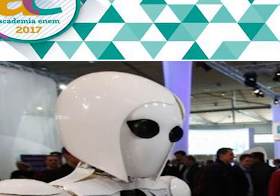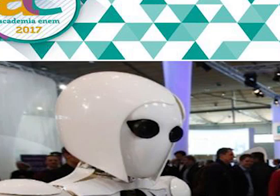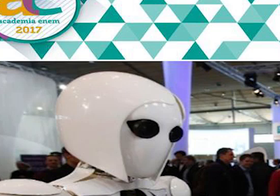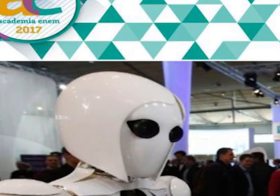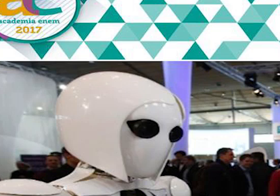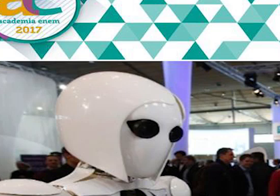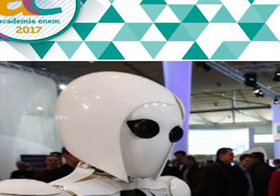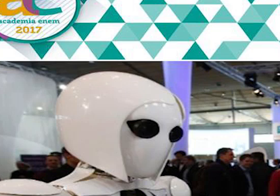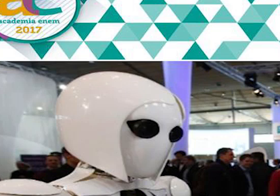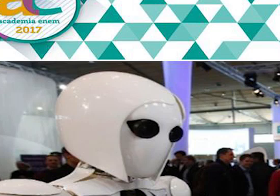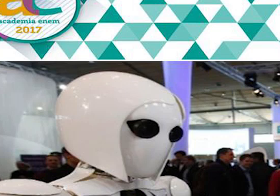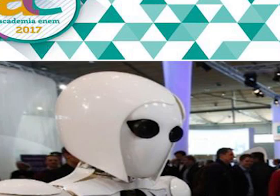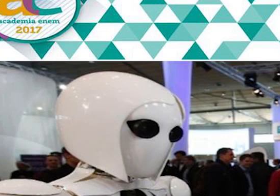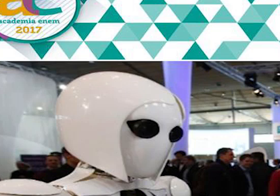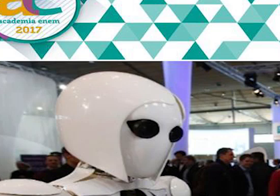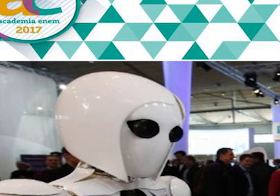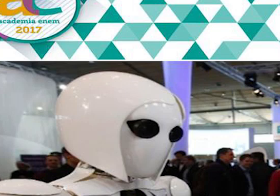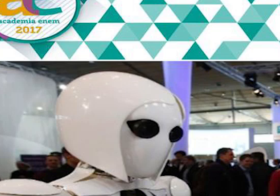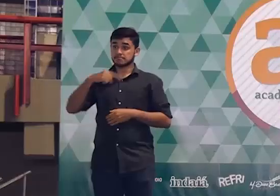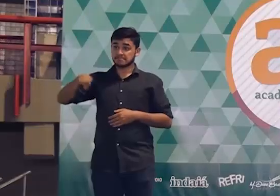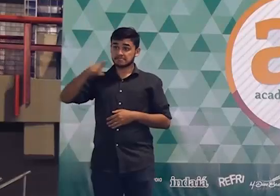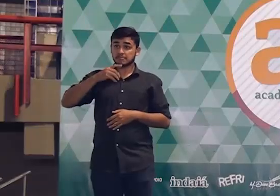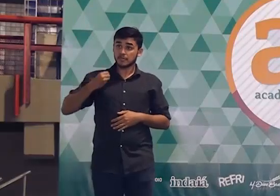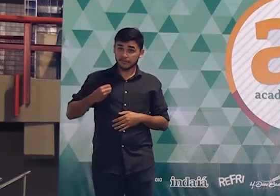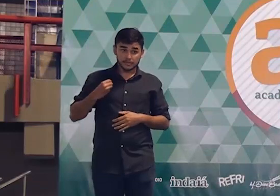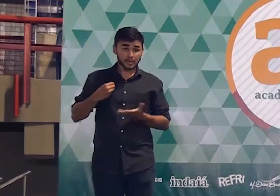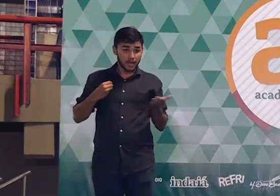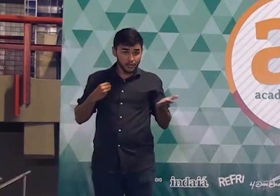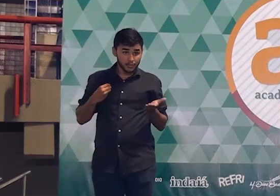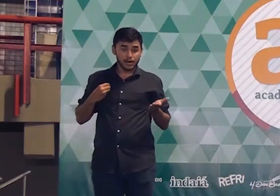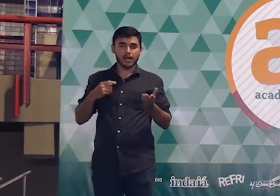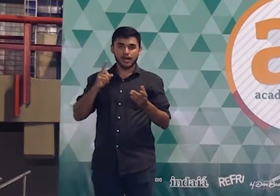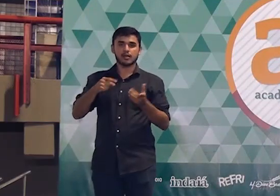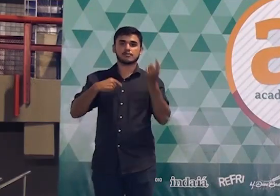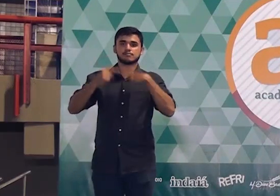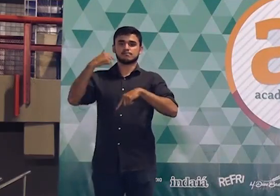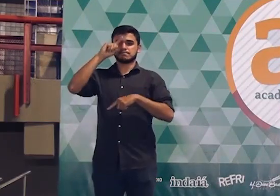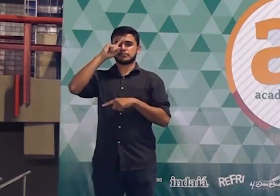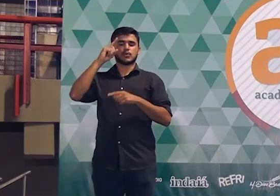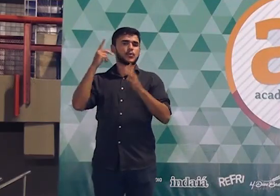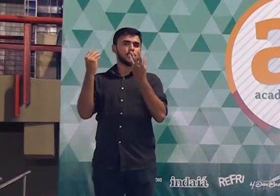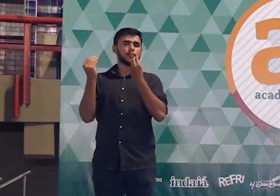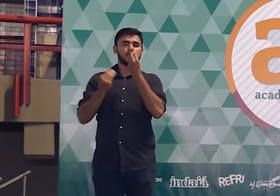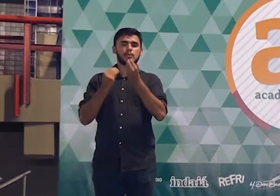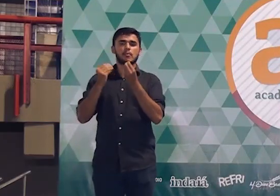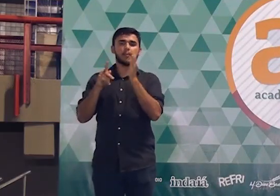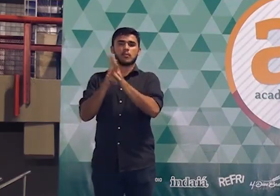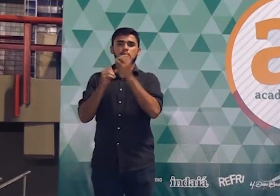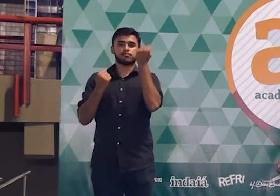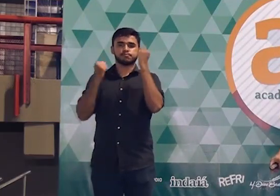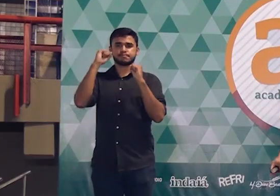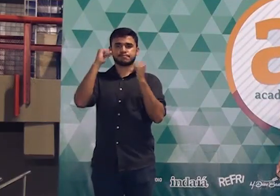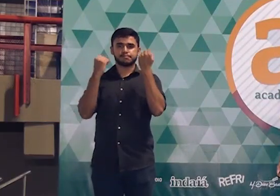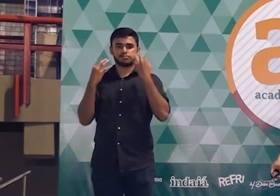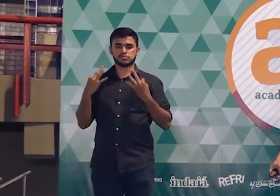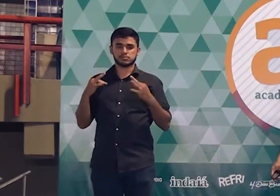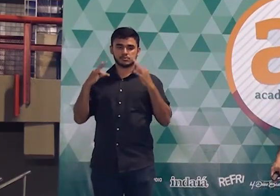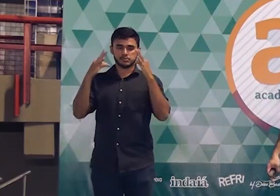Revolução Industrial. Todo mundo aqui vive a terceira Revolução Industrial, não vive? Beleza. Qual é a diferença